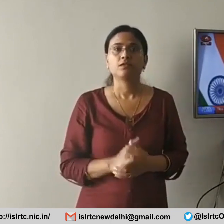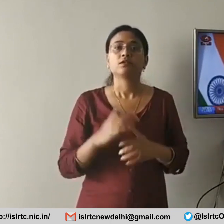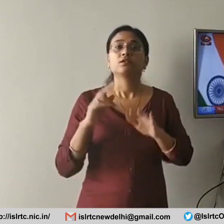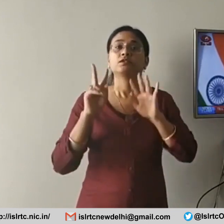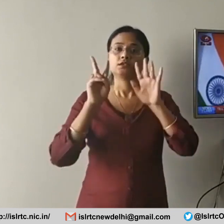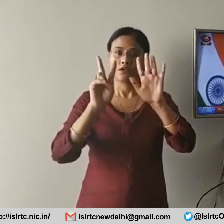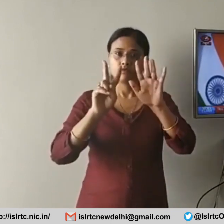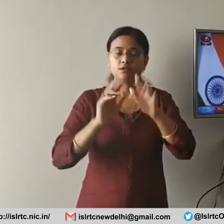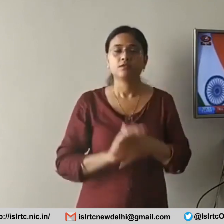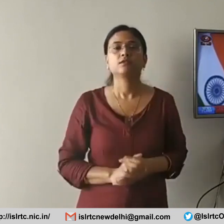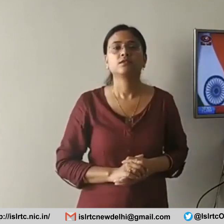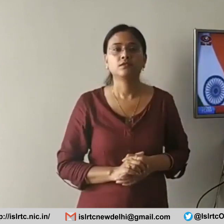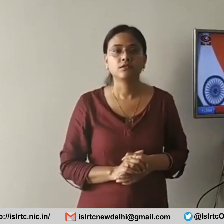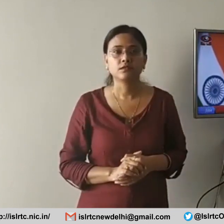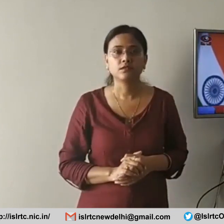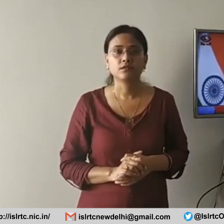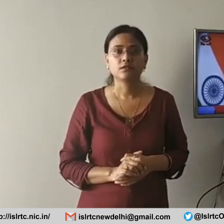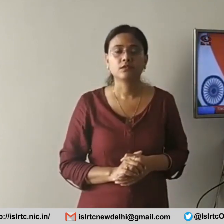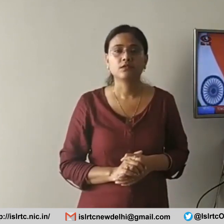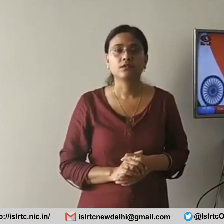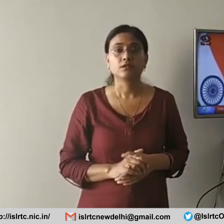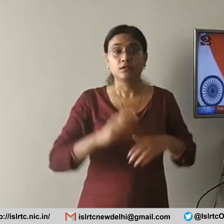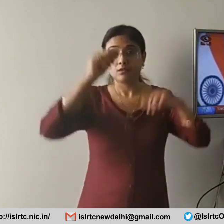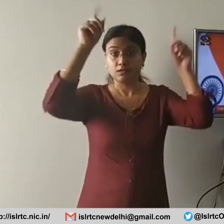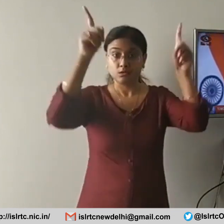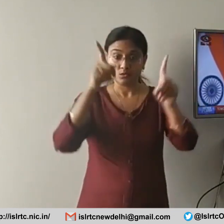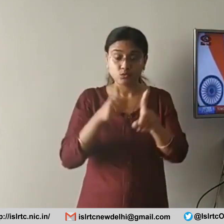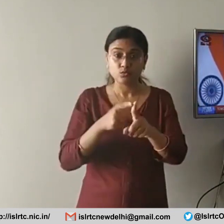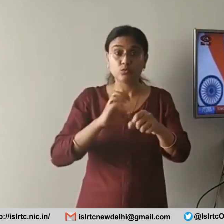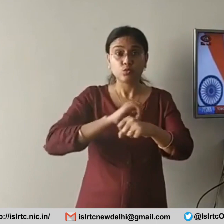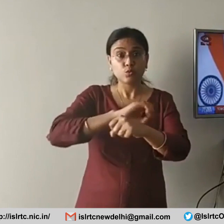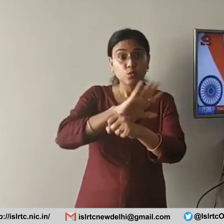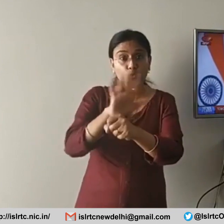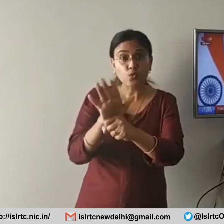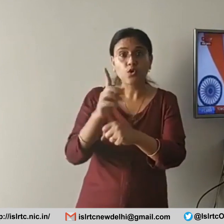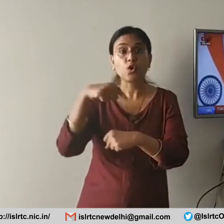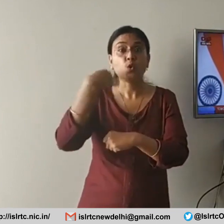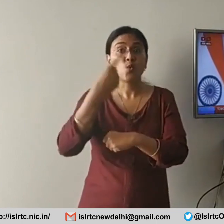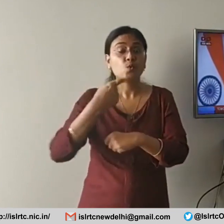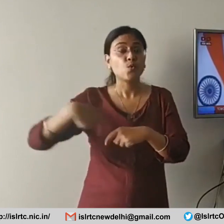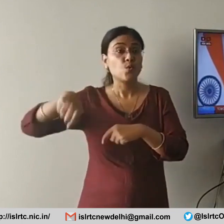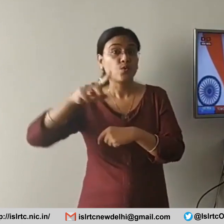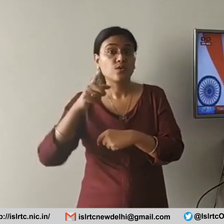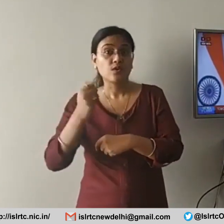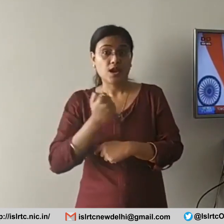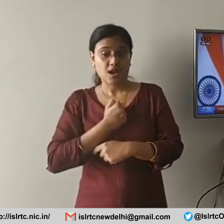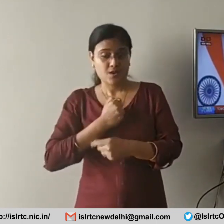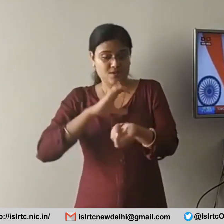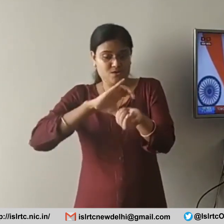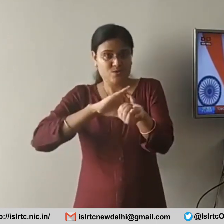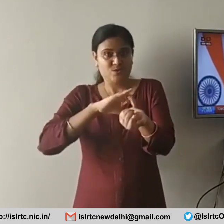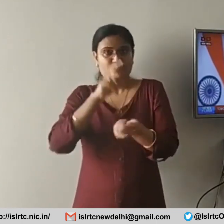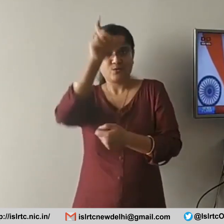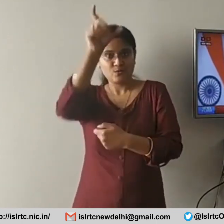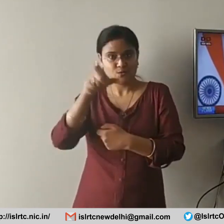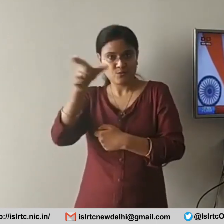सातवीं बात, देश के कोरोना योद्धाओं, हमारे डॉक्टर,